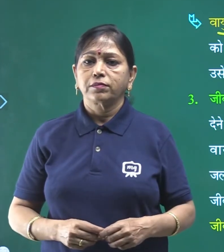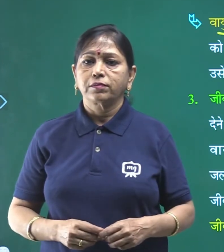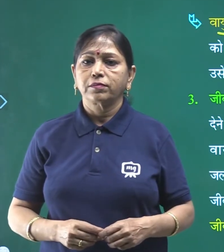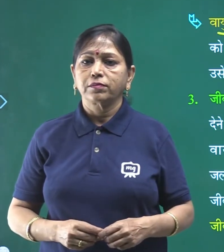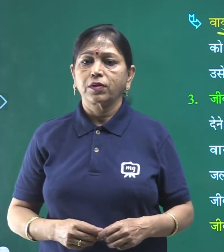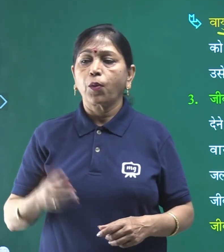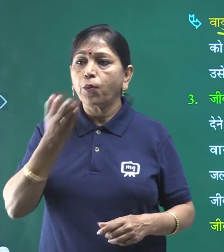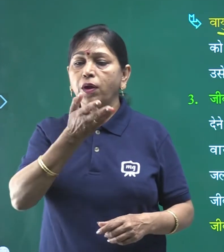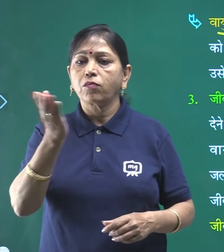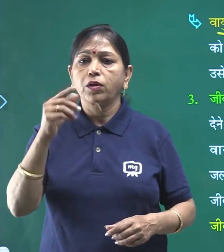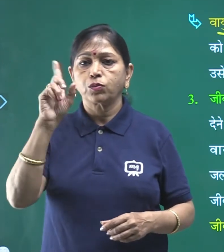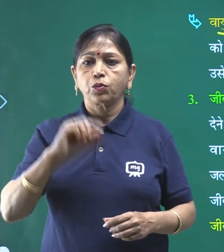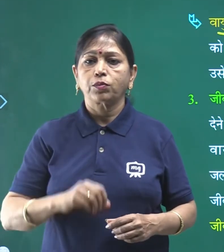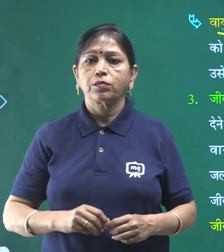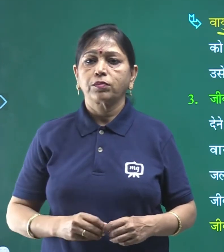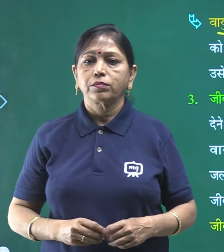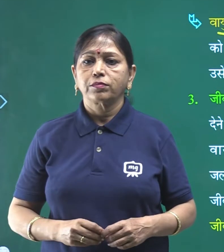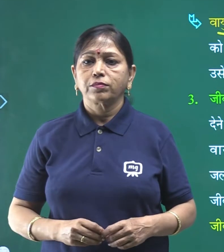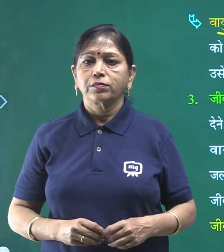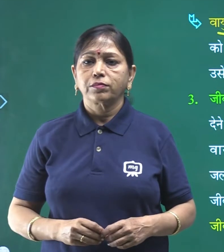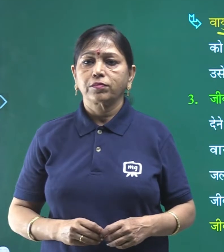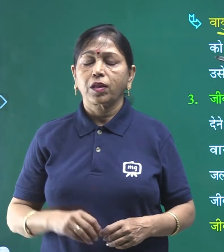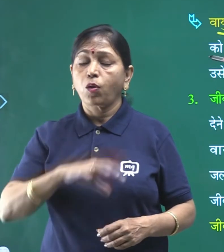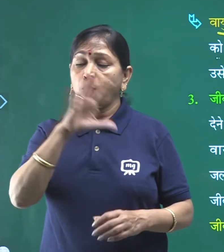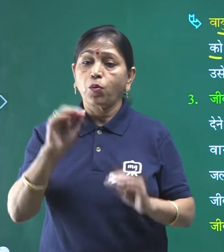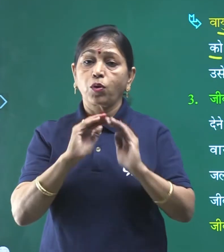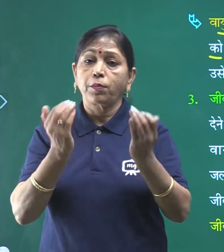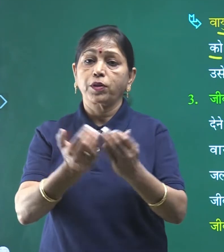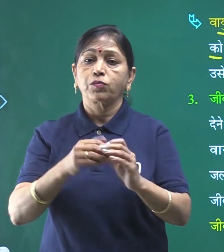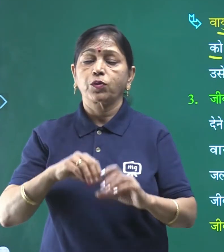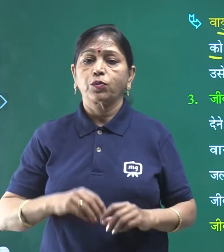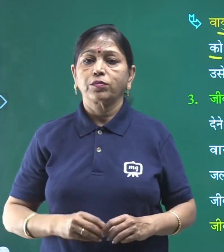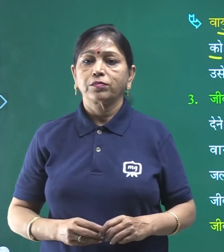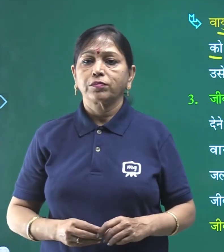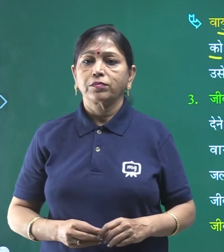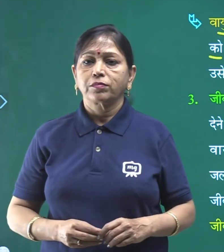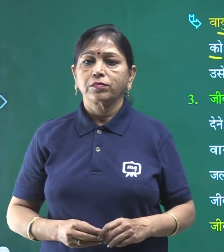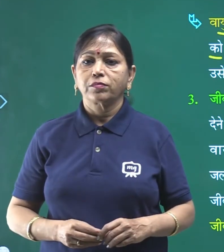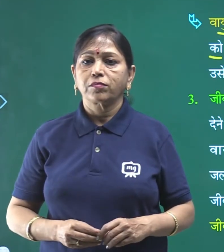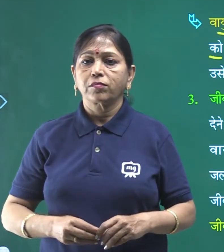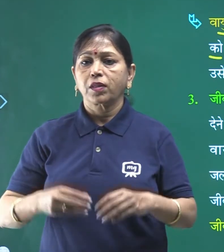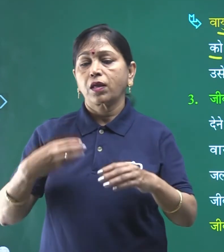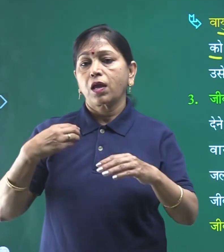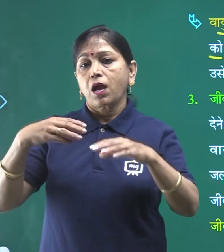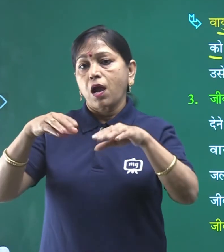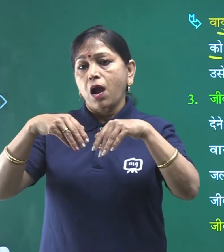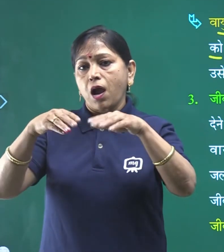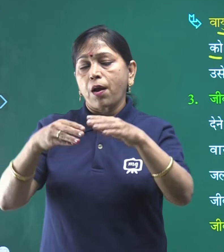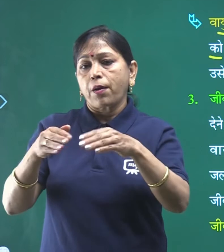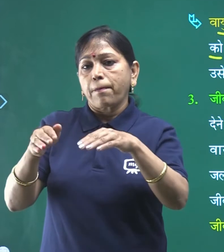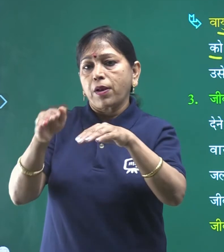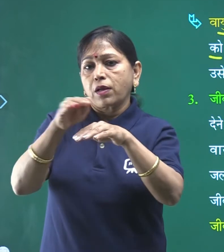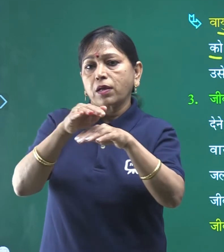है वायु Jio 4G पृथ्वी को कमल के समान है